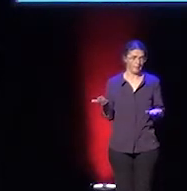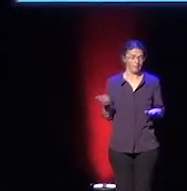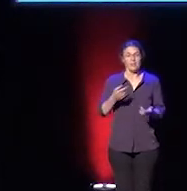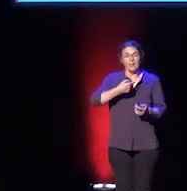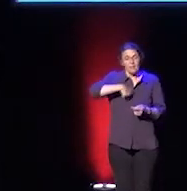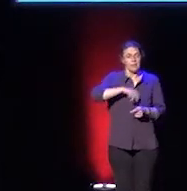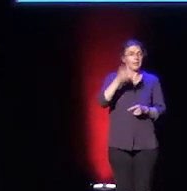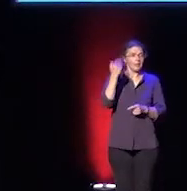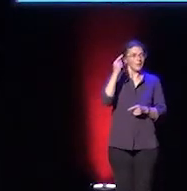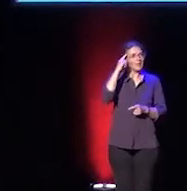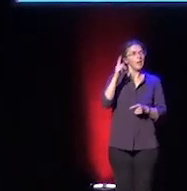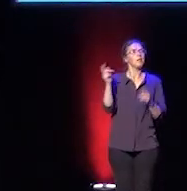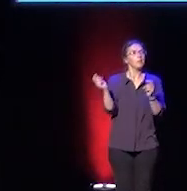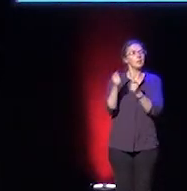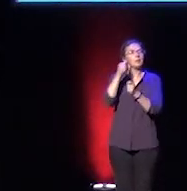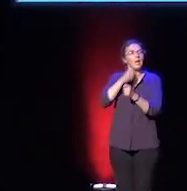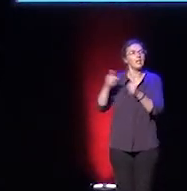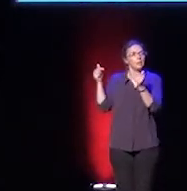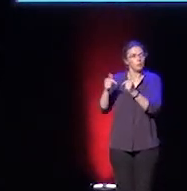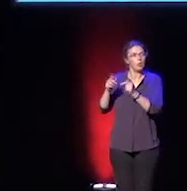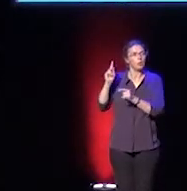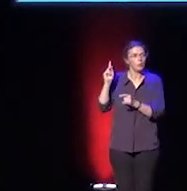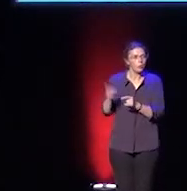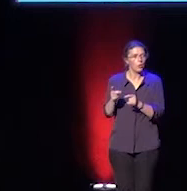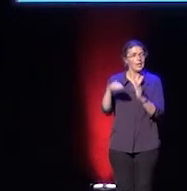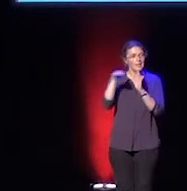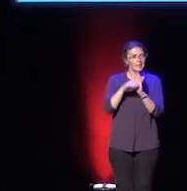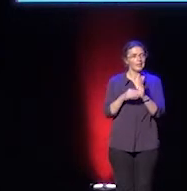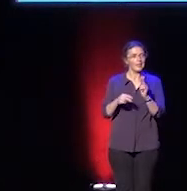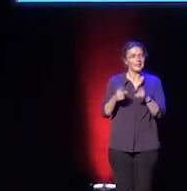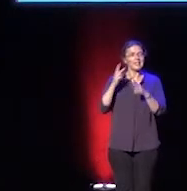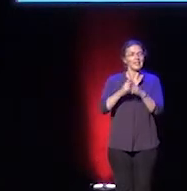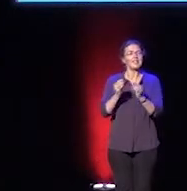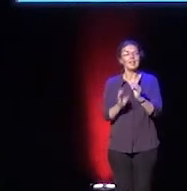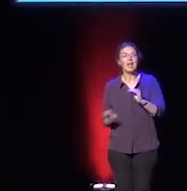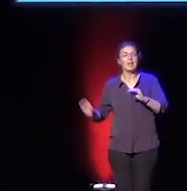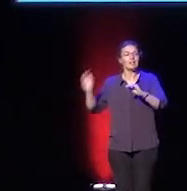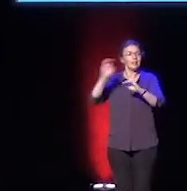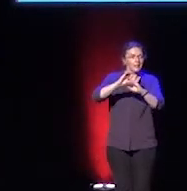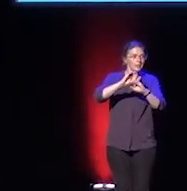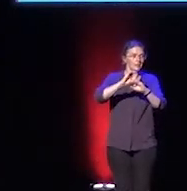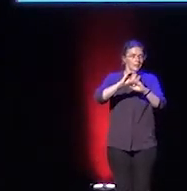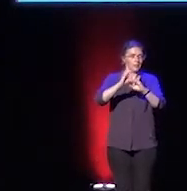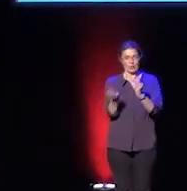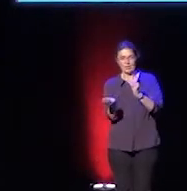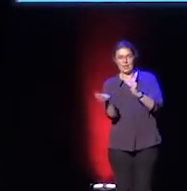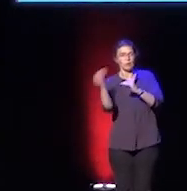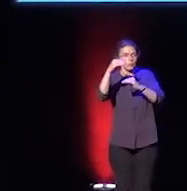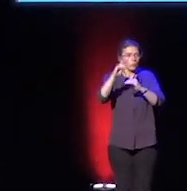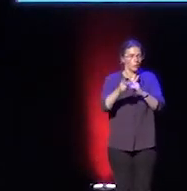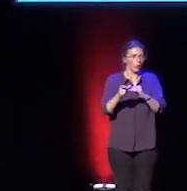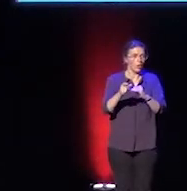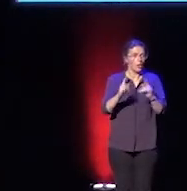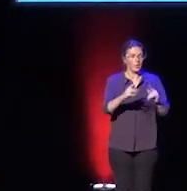Wir waren der Meinung, betriebliche Altersvorsorge soll die gesetzliche Rente ergänzen, soll draufgelegt werden und